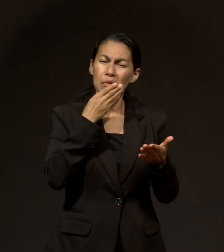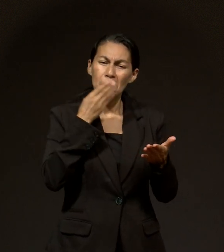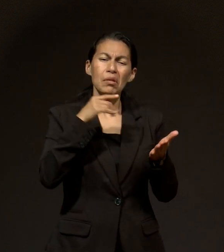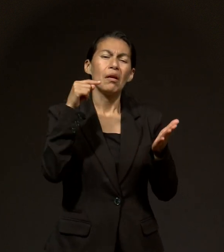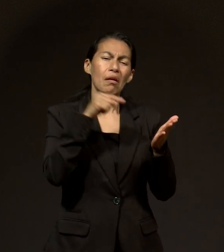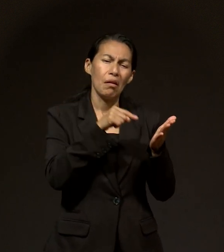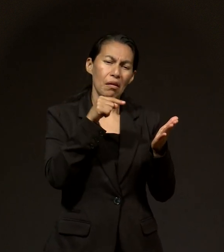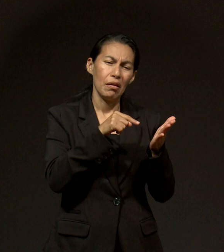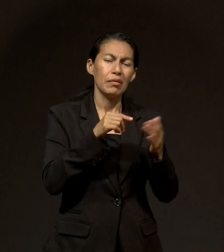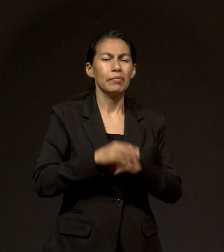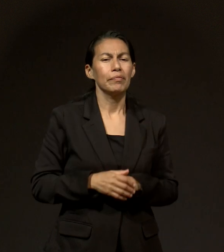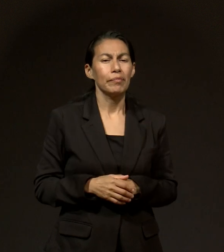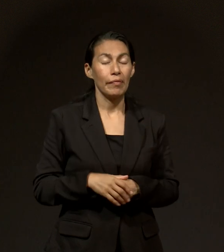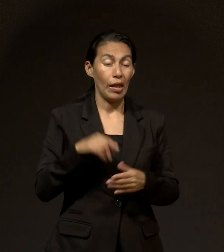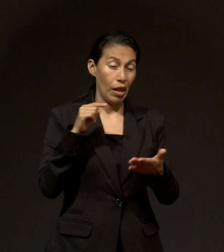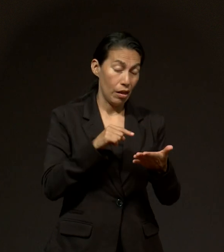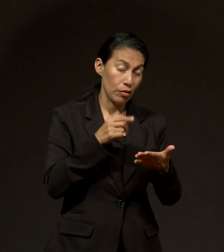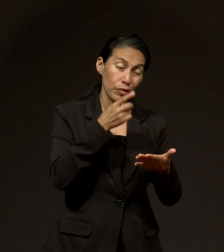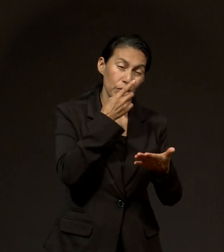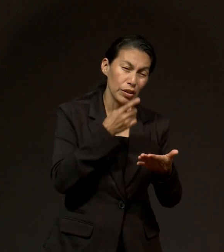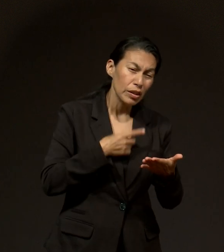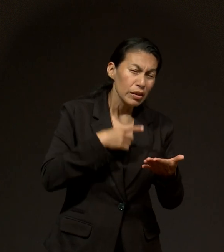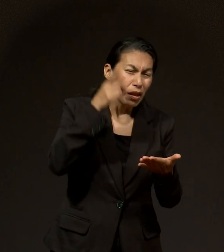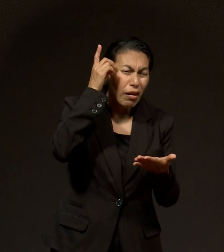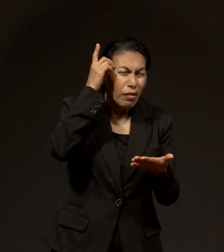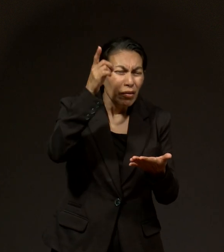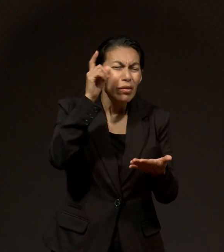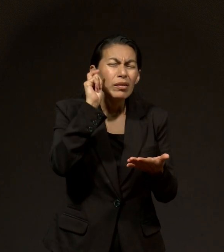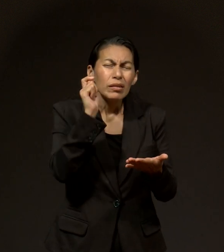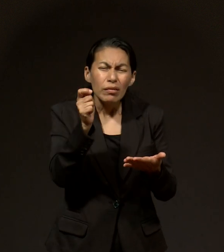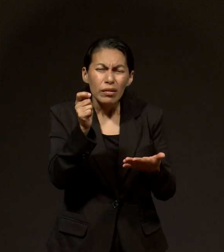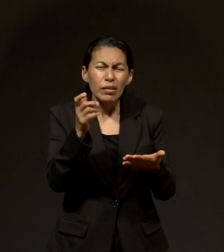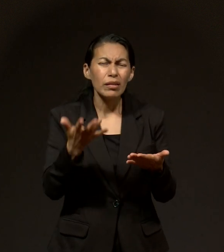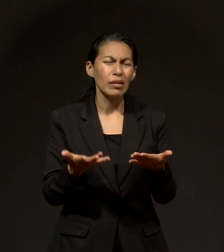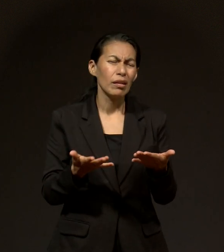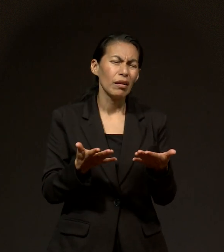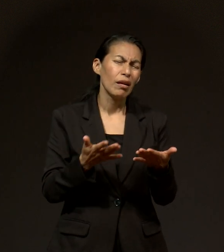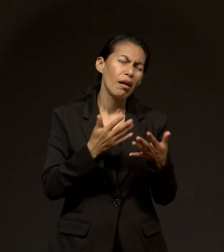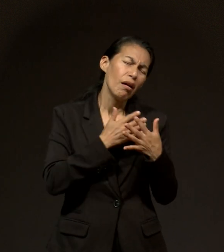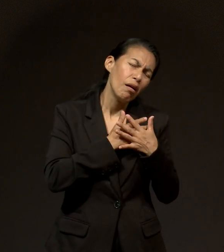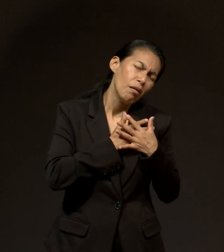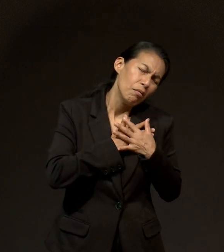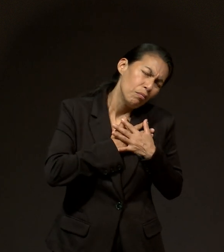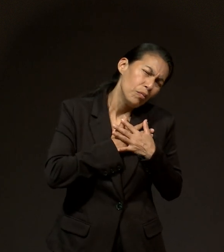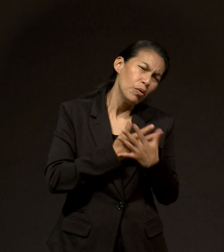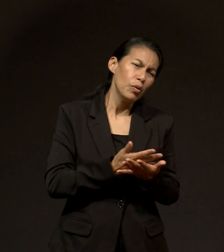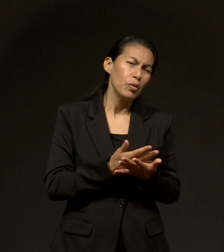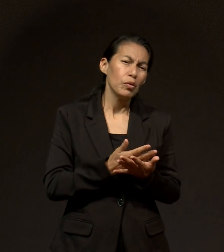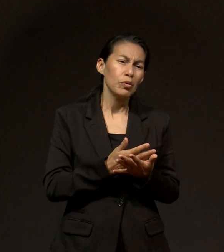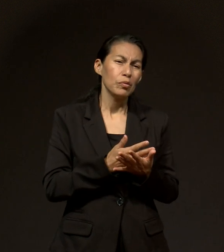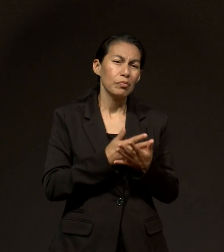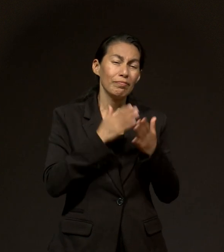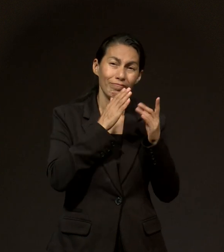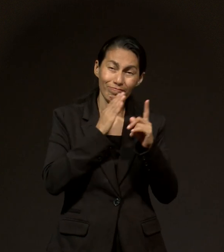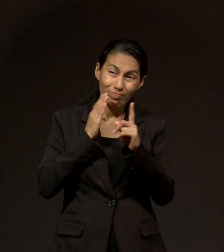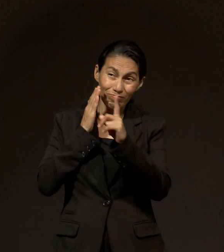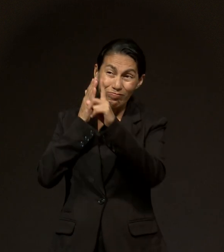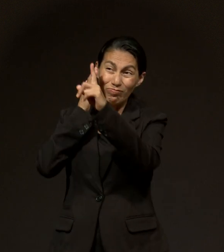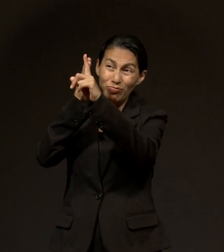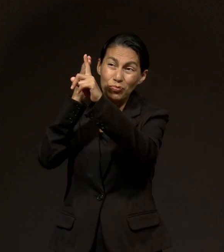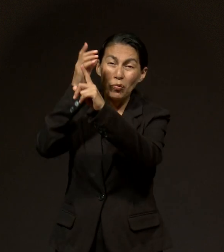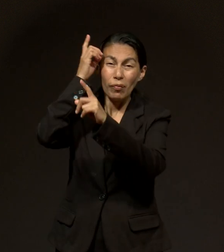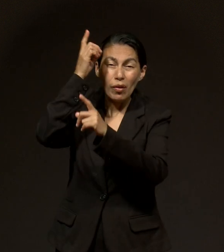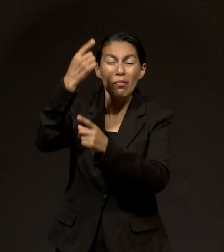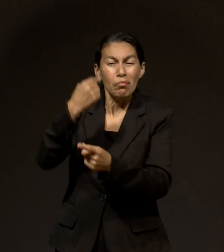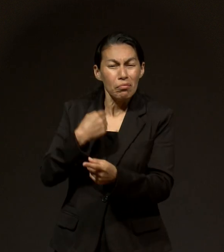cómo es Jesús que nos revela al Padre. Encontramos maravillosos sueños que Dios